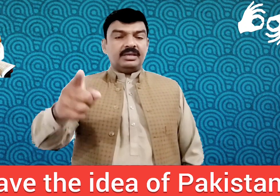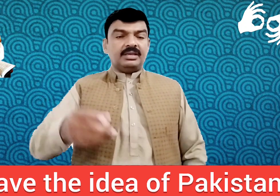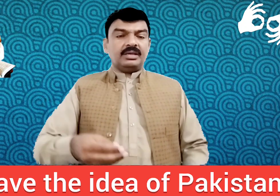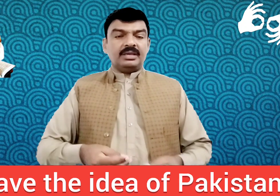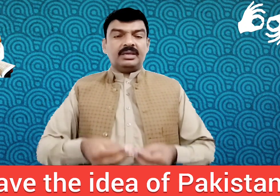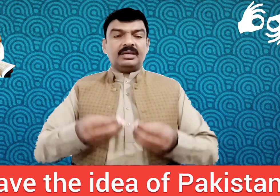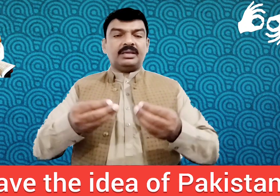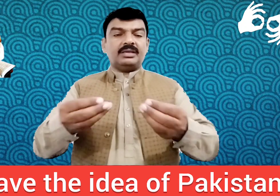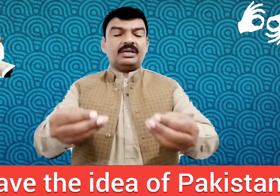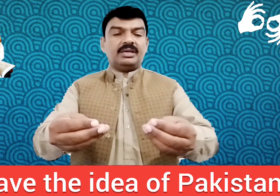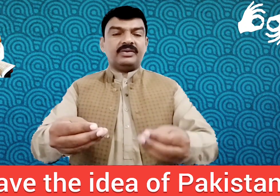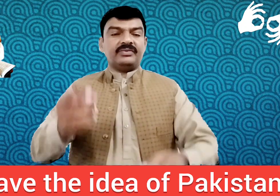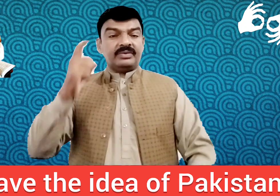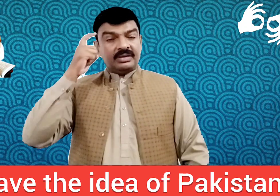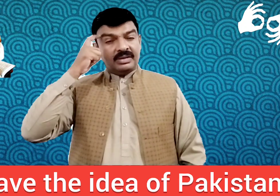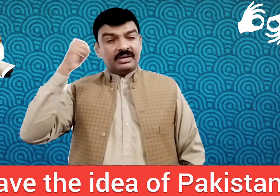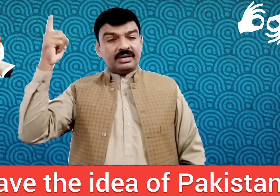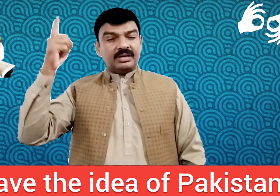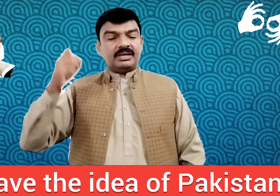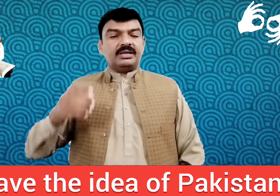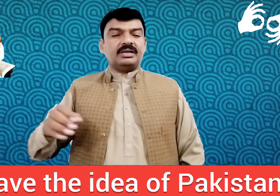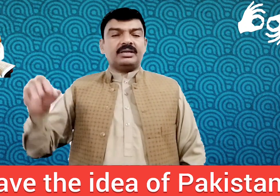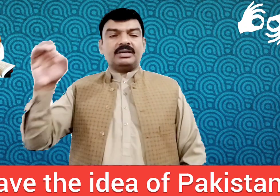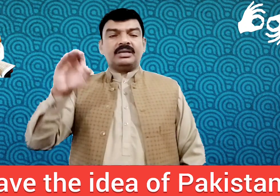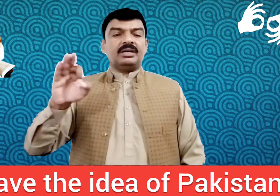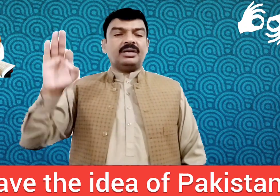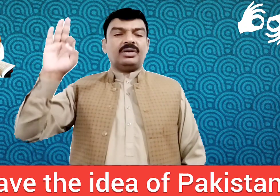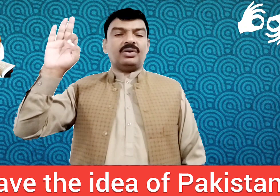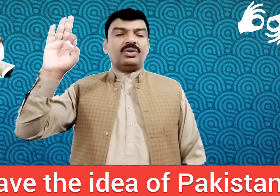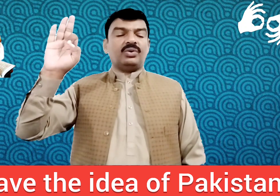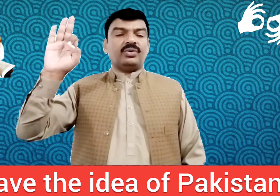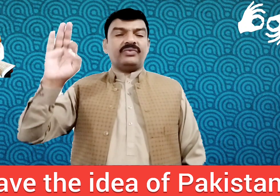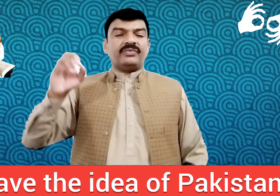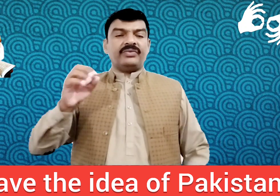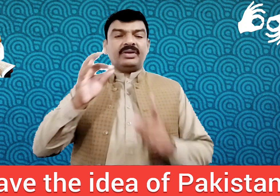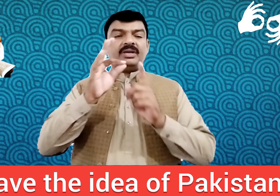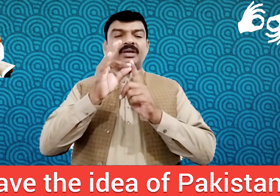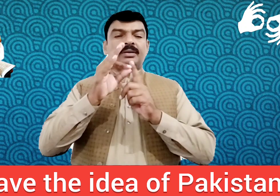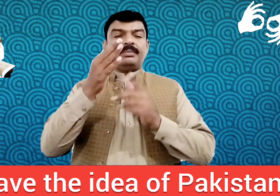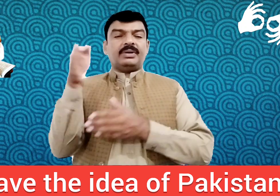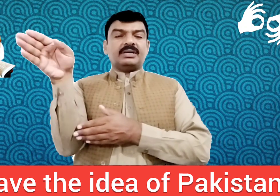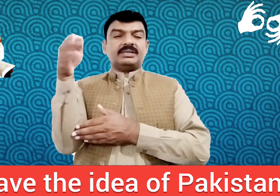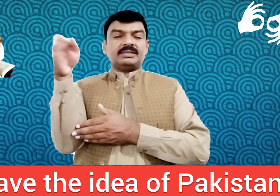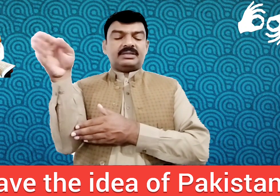He gave idea of Pakistan.